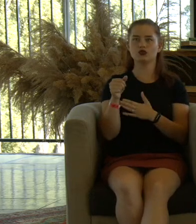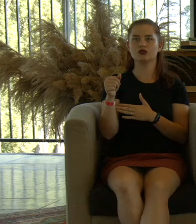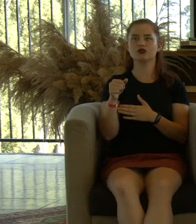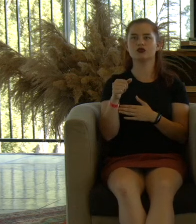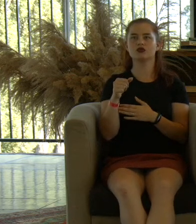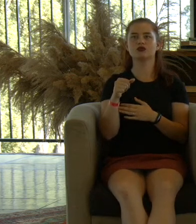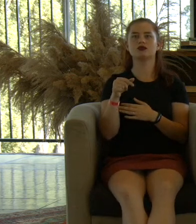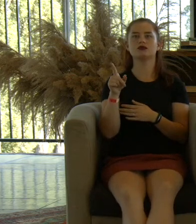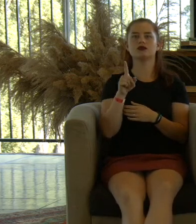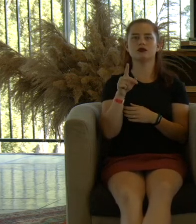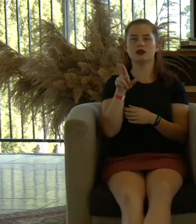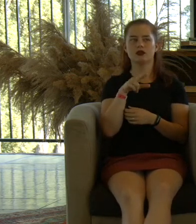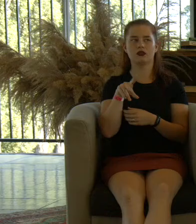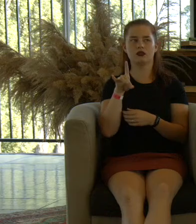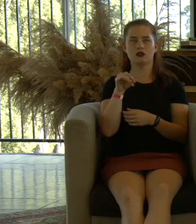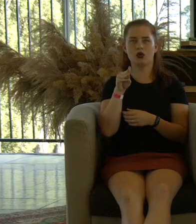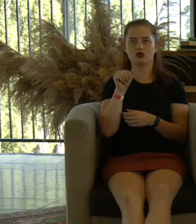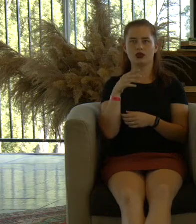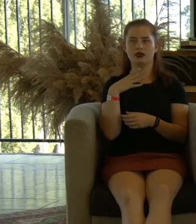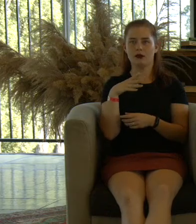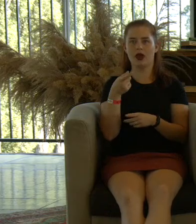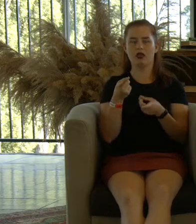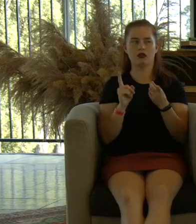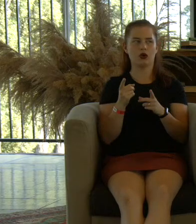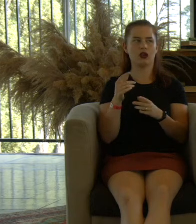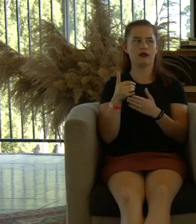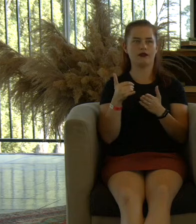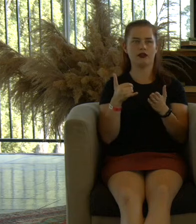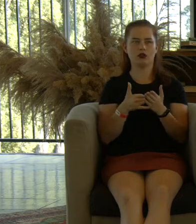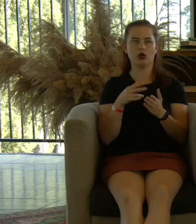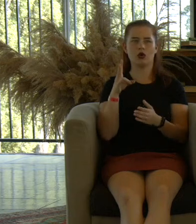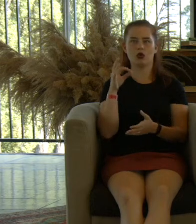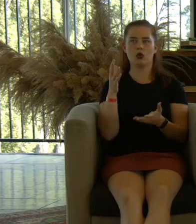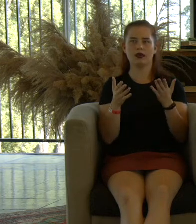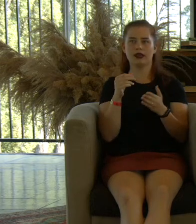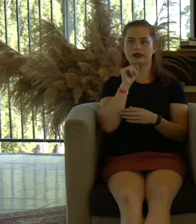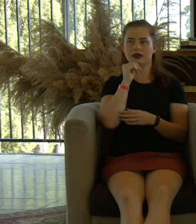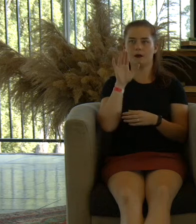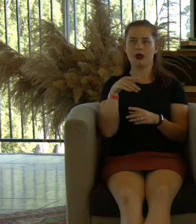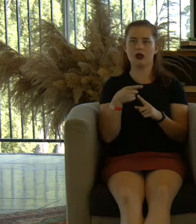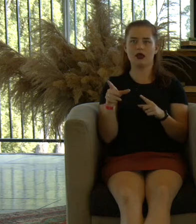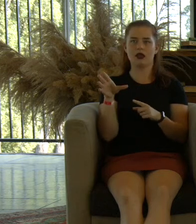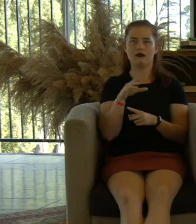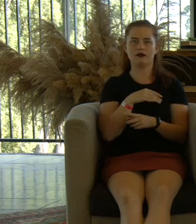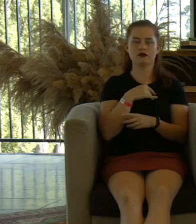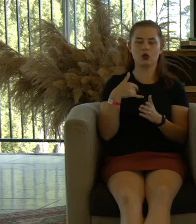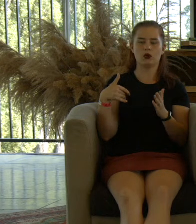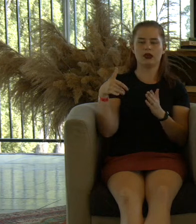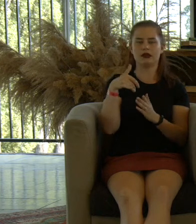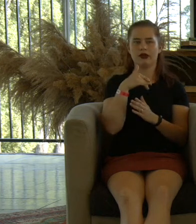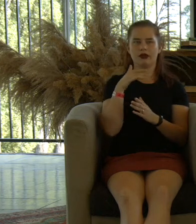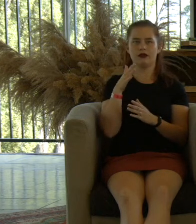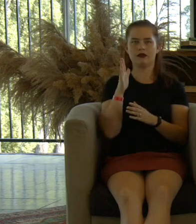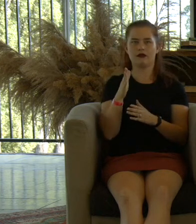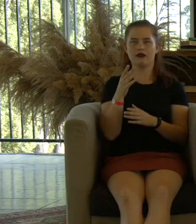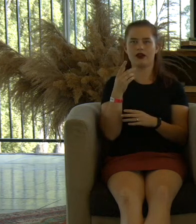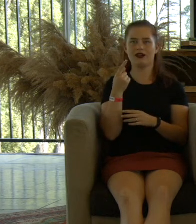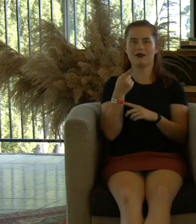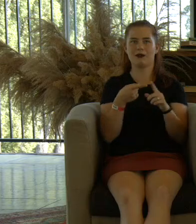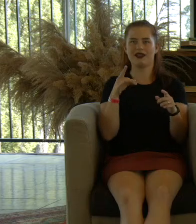не попали, это будет натуральным вином, да. Но если этот дедушка потом это все разливает в